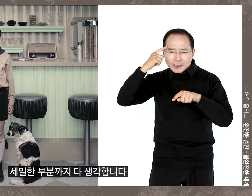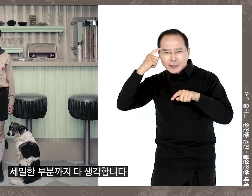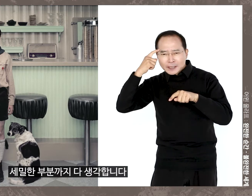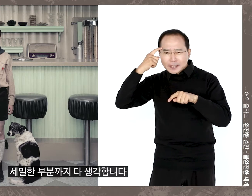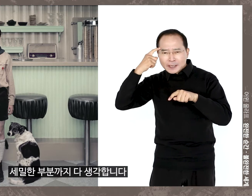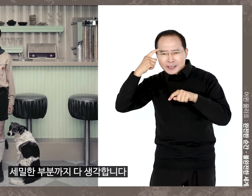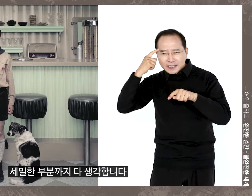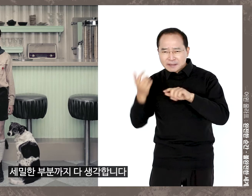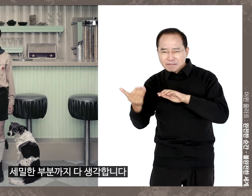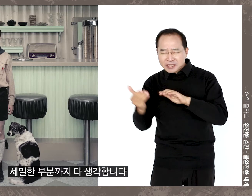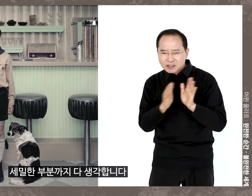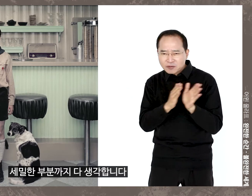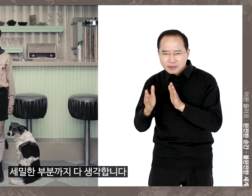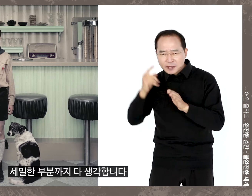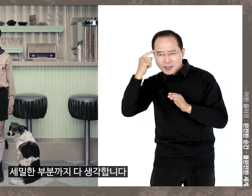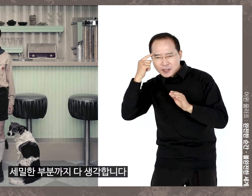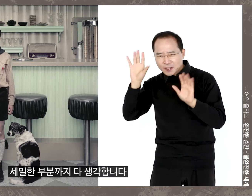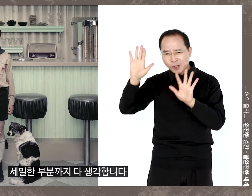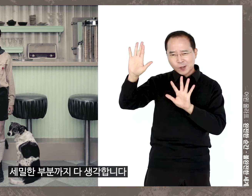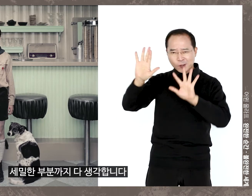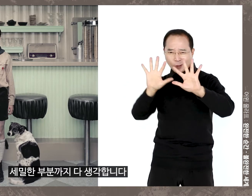부분까지 다 생각합니다.